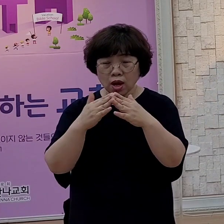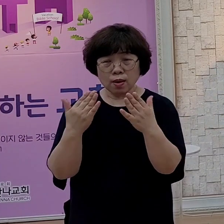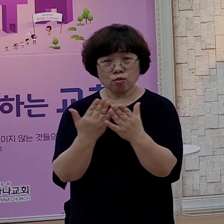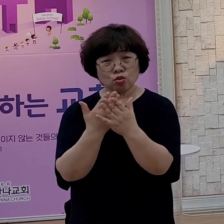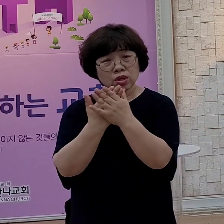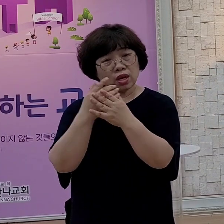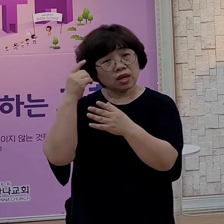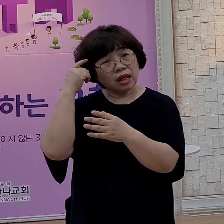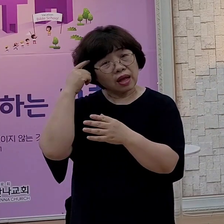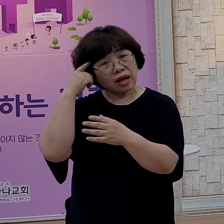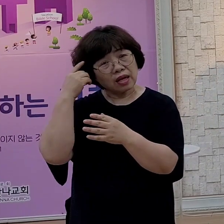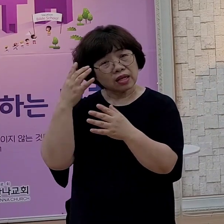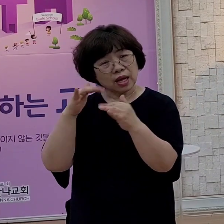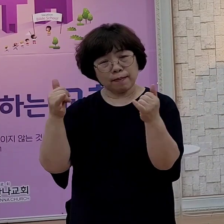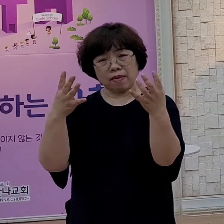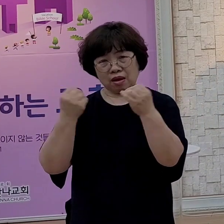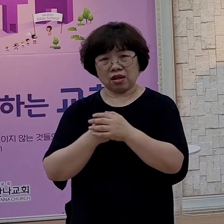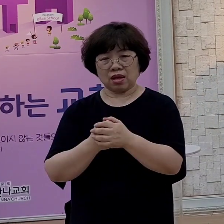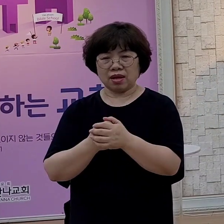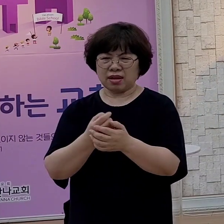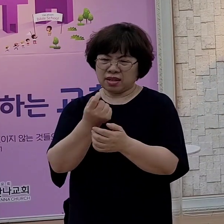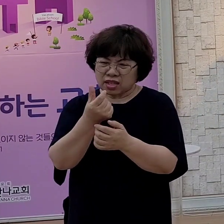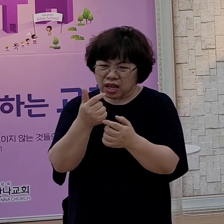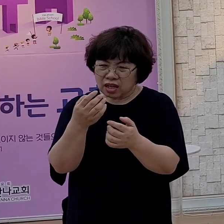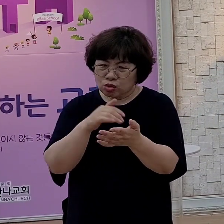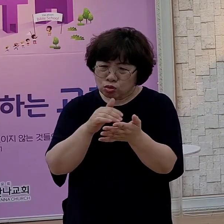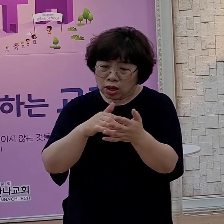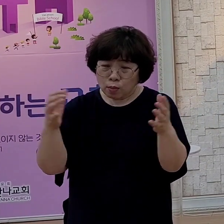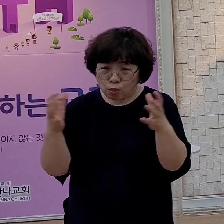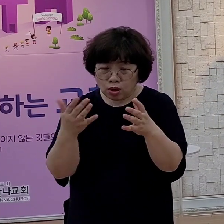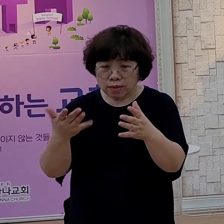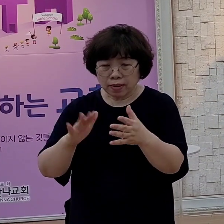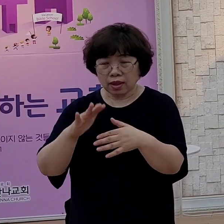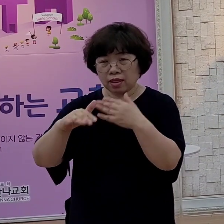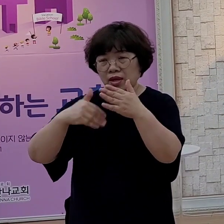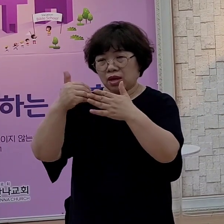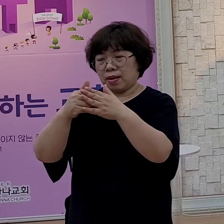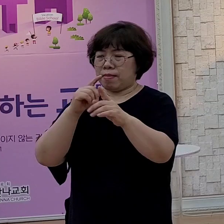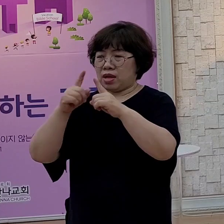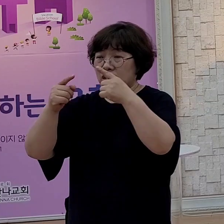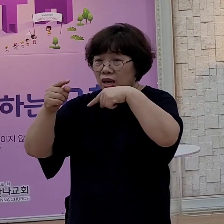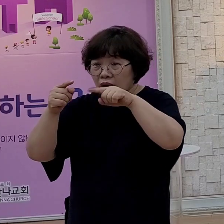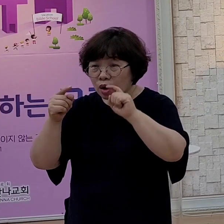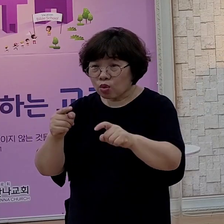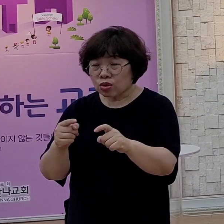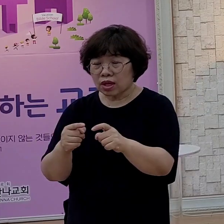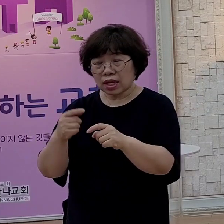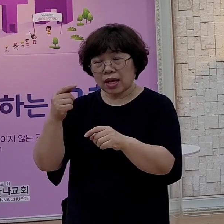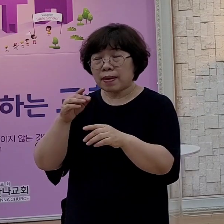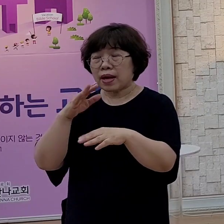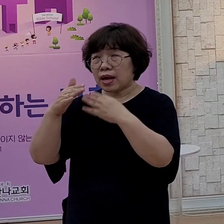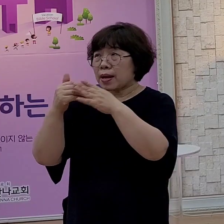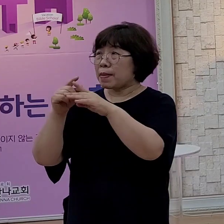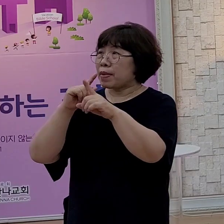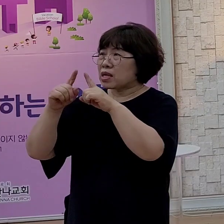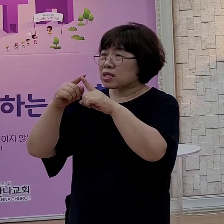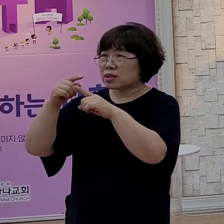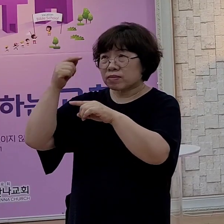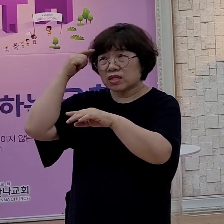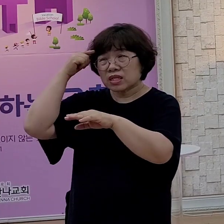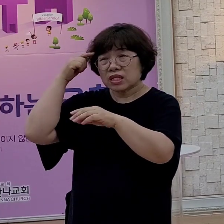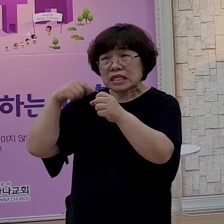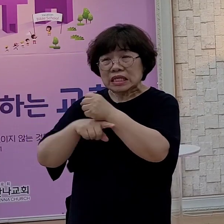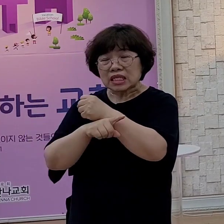여기에 비록 소수가 모여도 하나님의 말씀 가운데 그 말씀을 진리로 알고